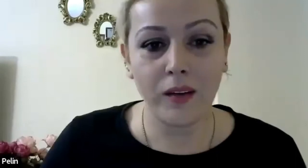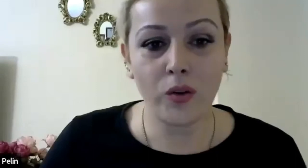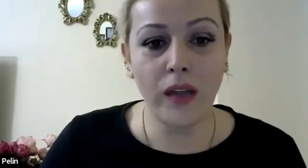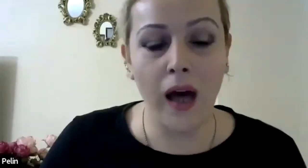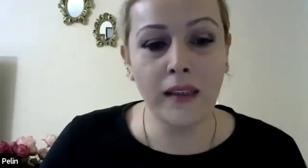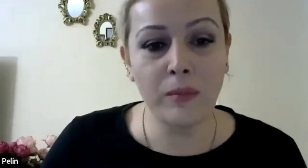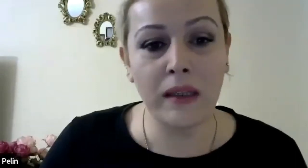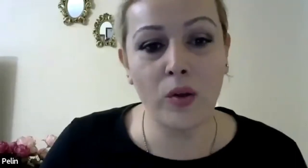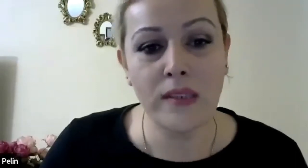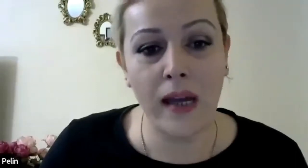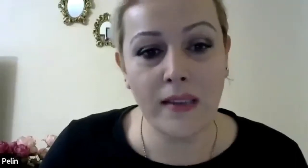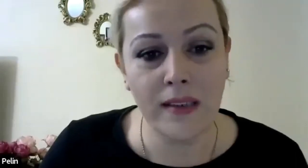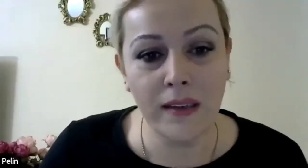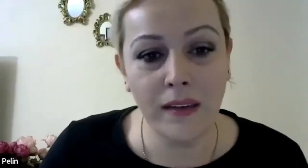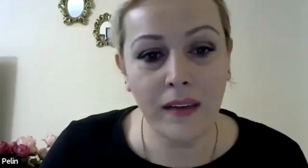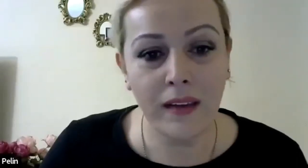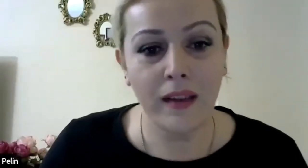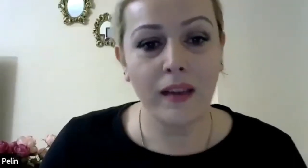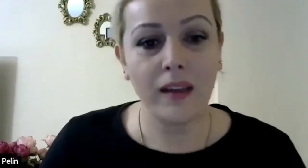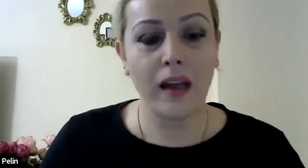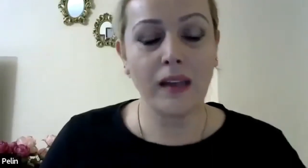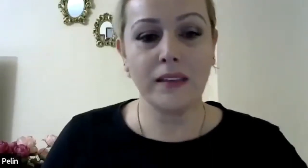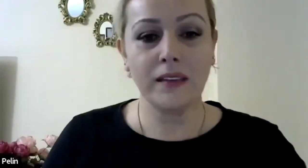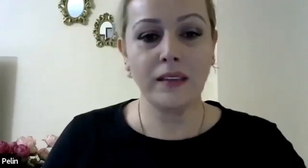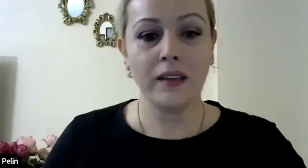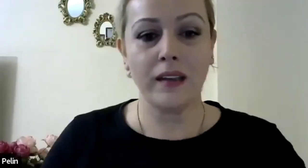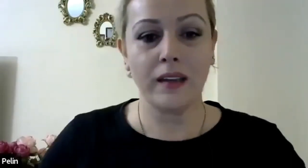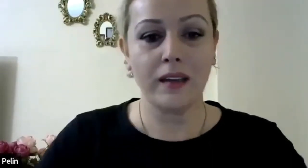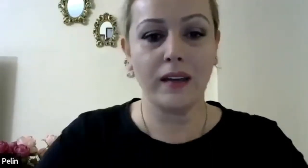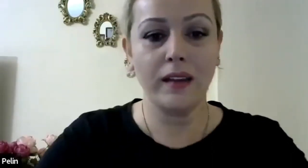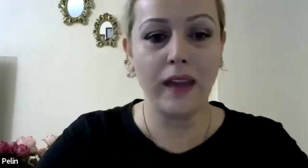Onu da Adil Bey göstersin. Adın ne?